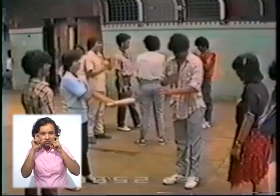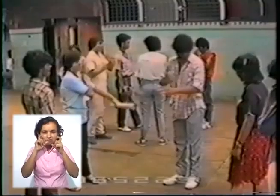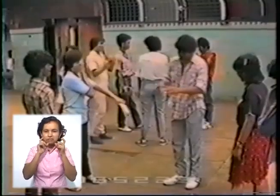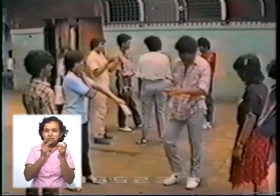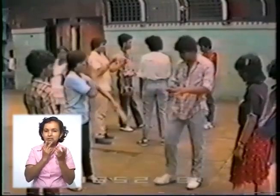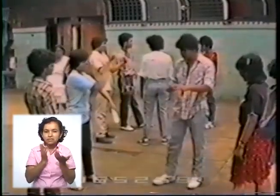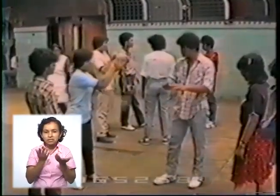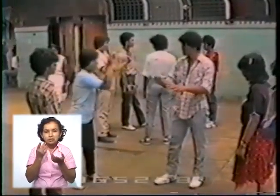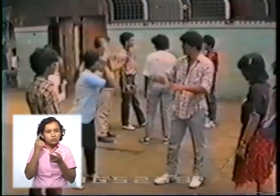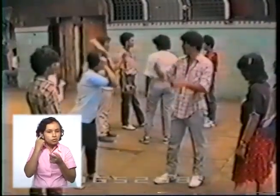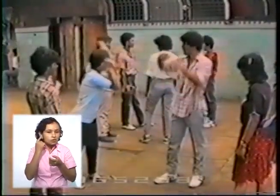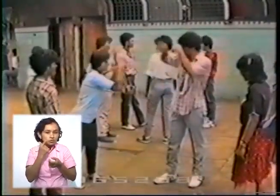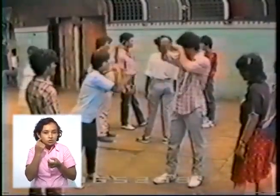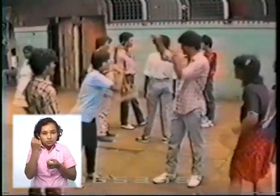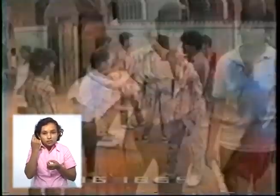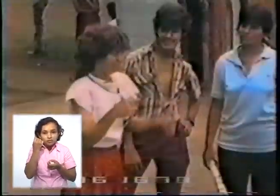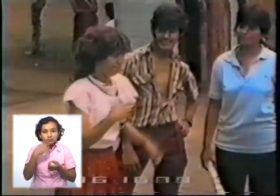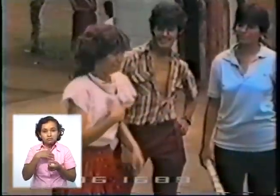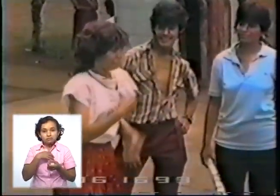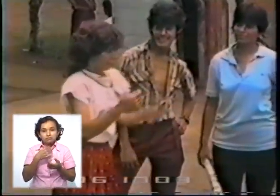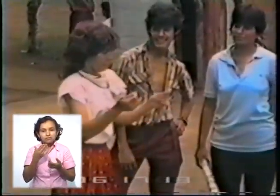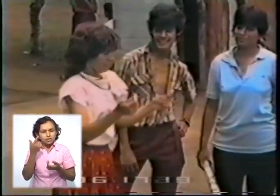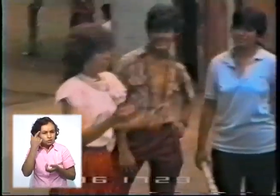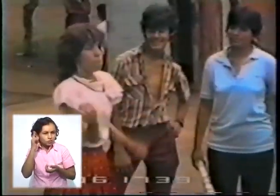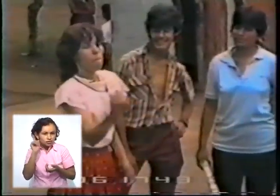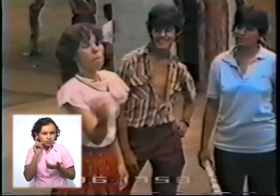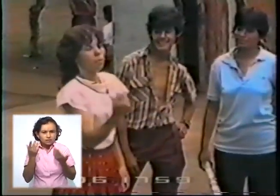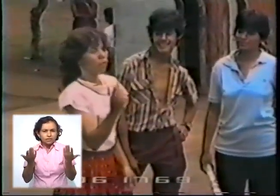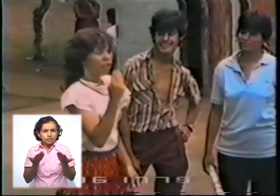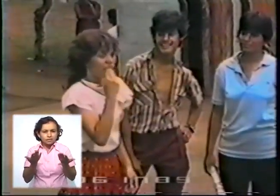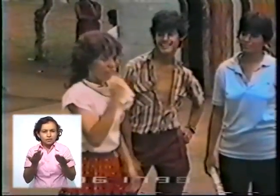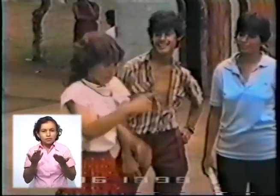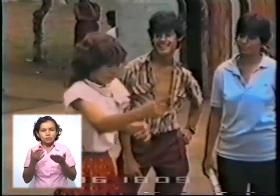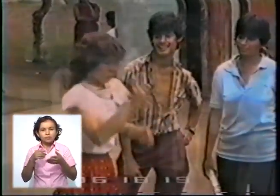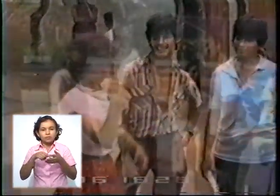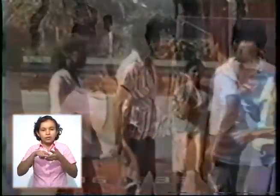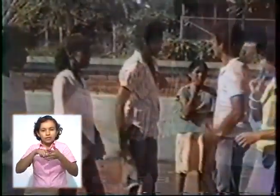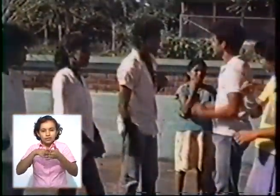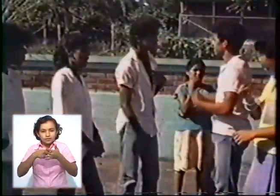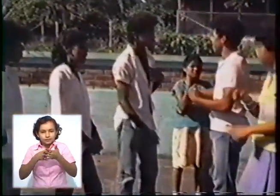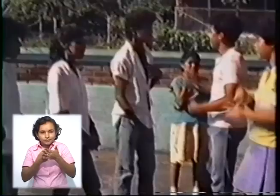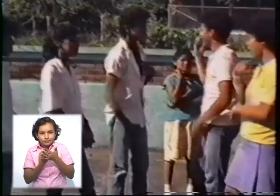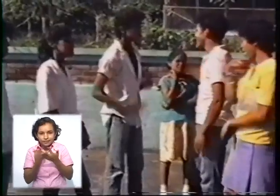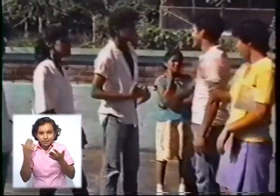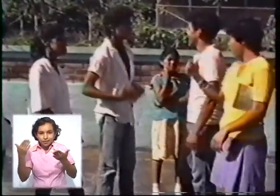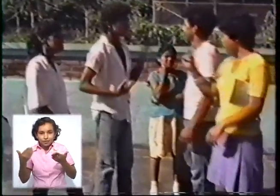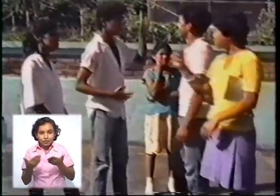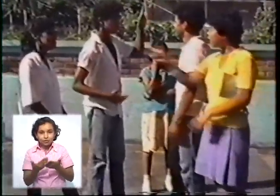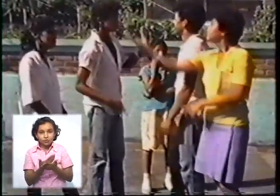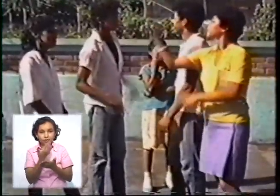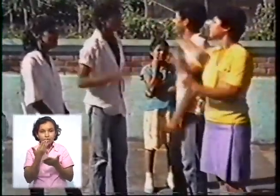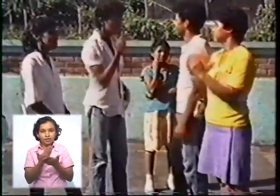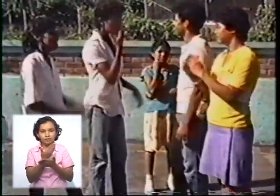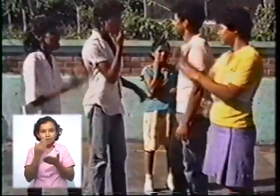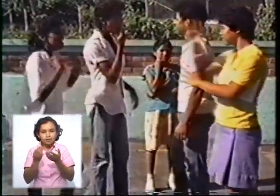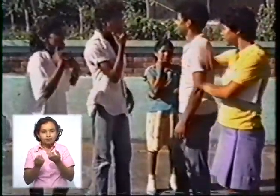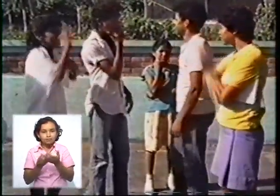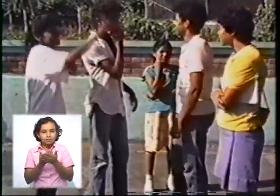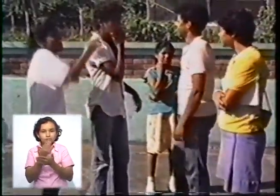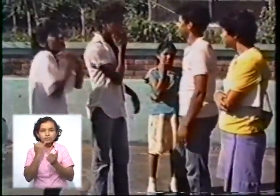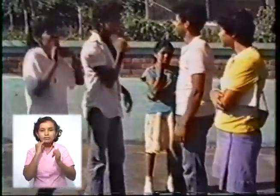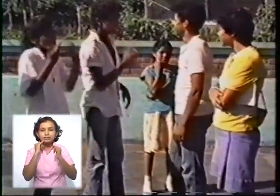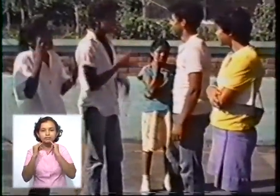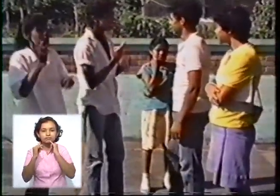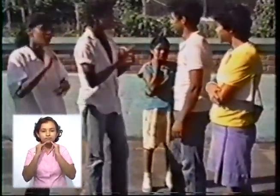gestos rudimentarios que solo ellos entendían. Sin saberlo, protagonizaron un acontecimiento extraordinario, el